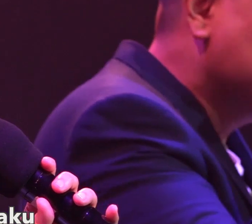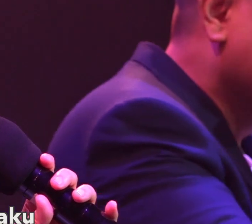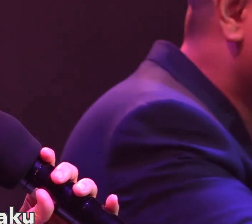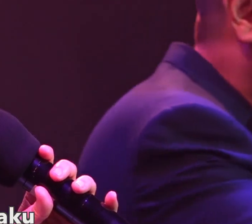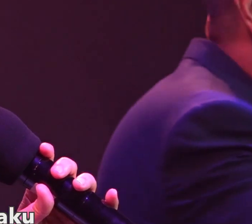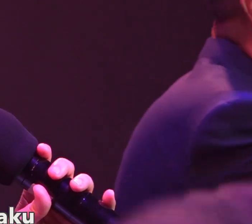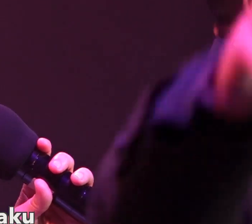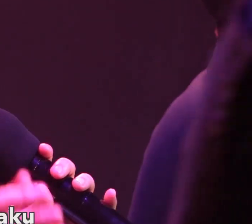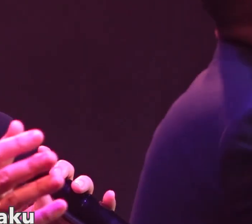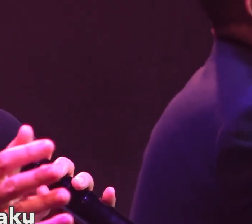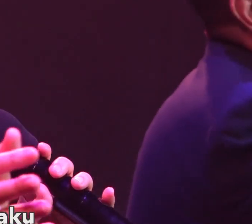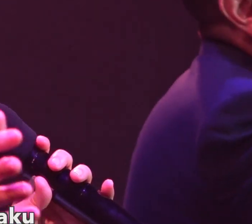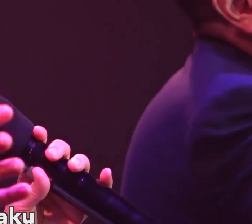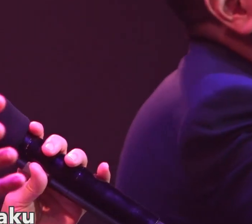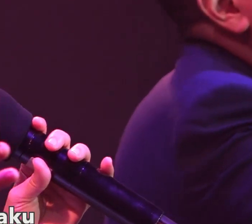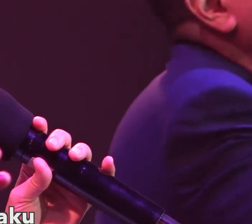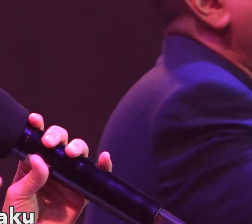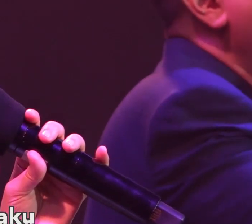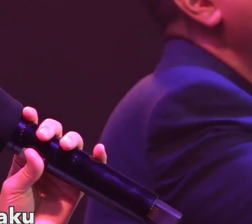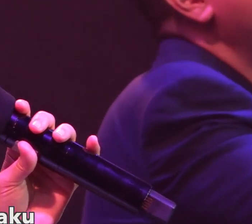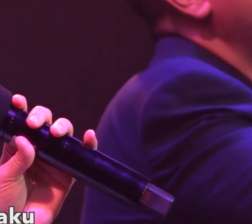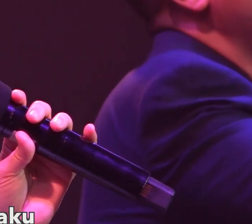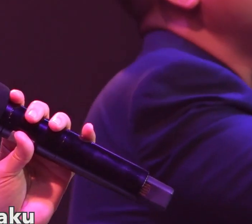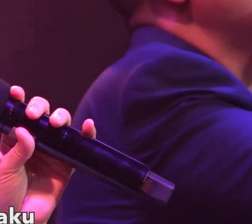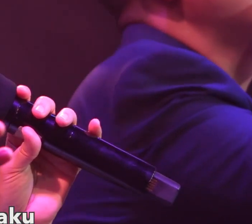sebab Kau serta kami, Tuhan.